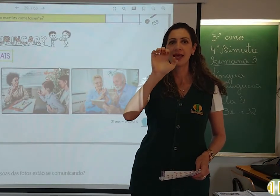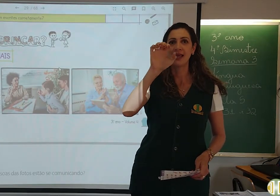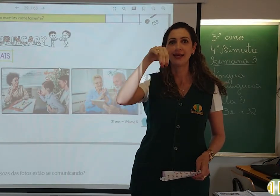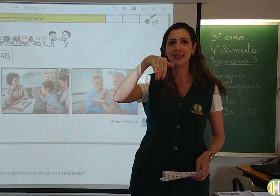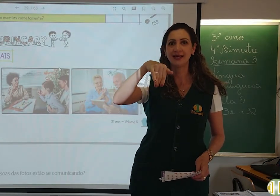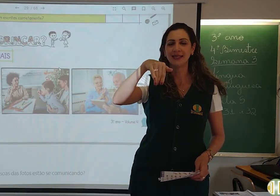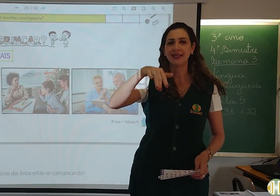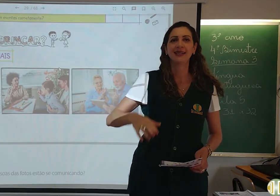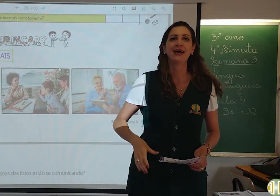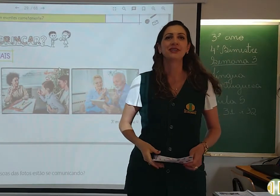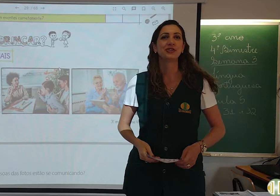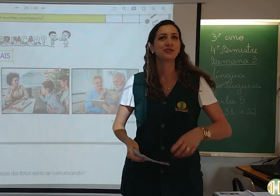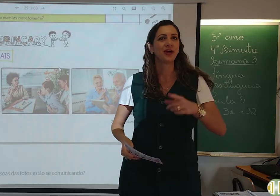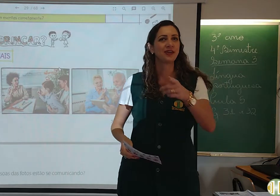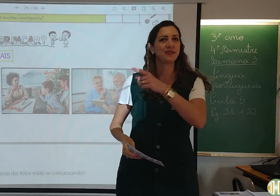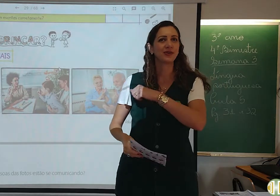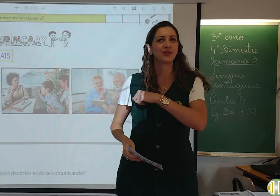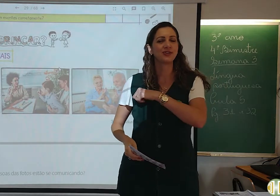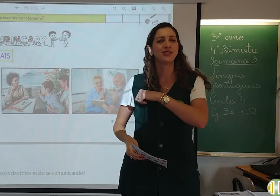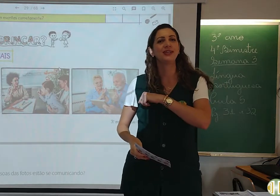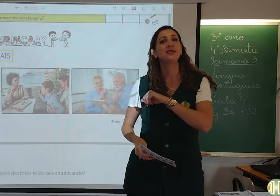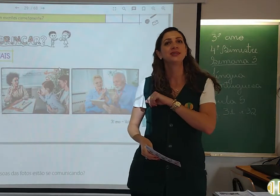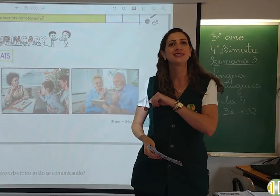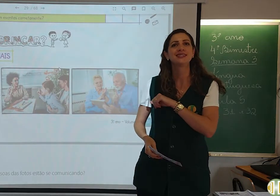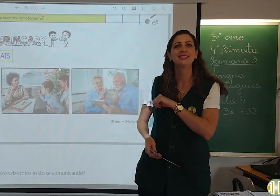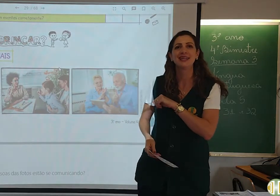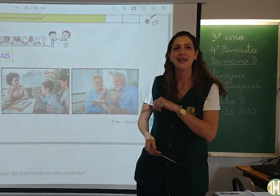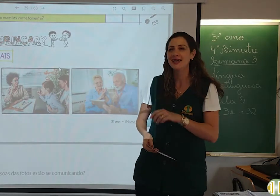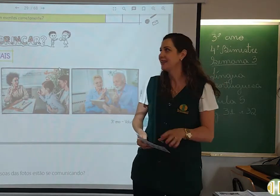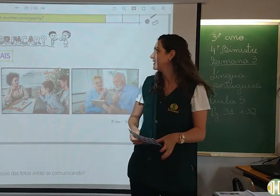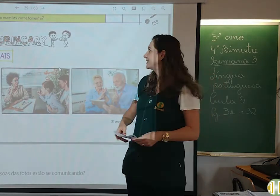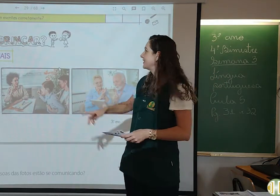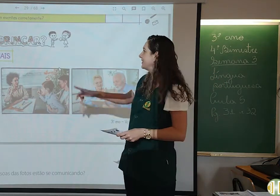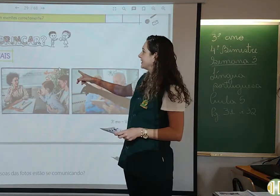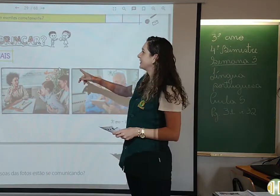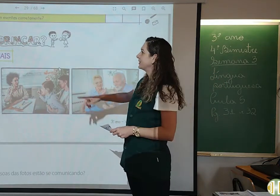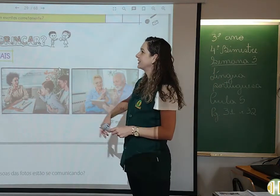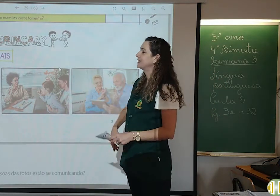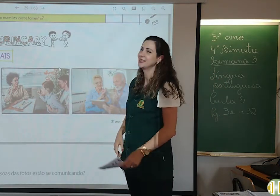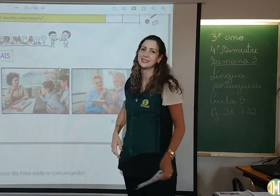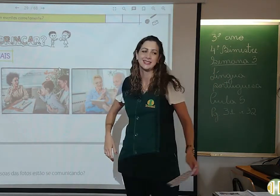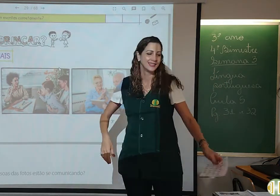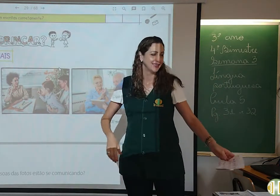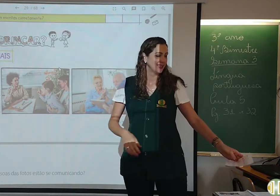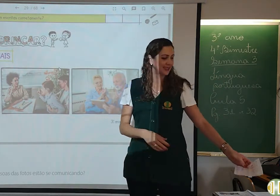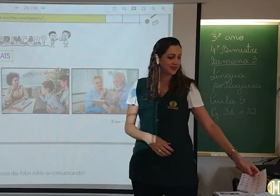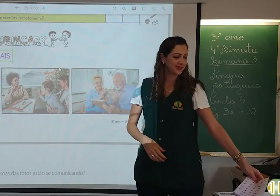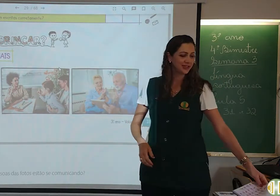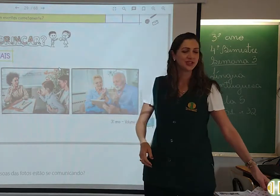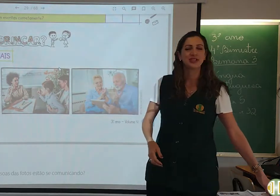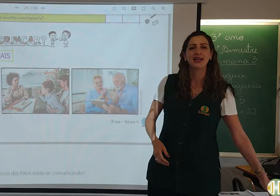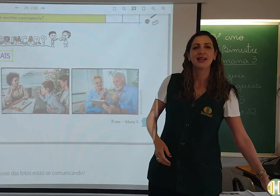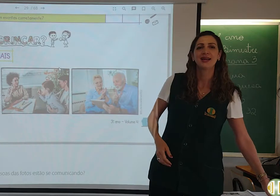bem? A gente vai ver hoje língua de sinais. Olha que bacana. Então a gente está lá